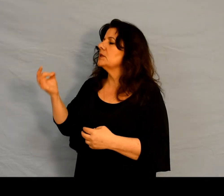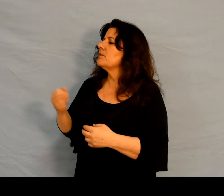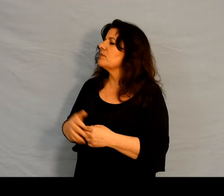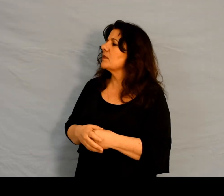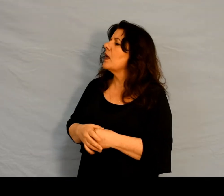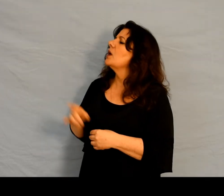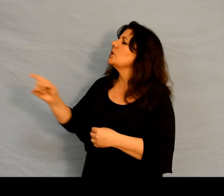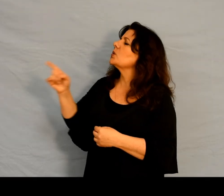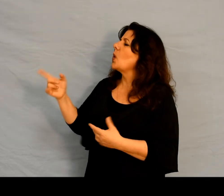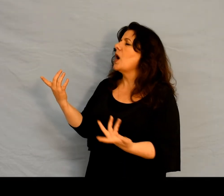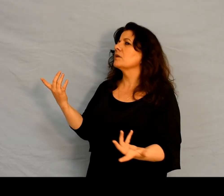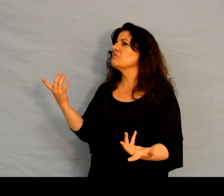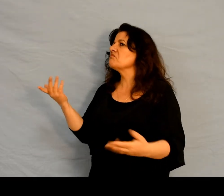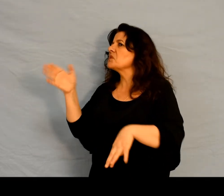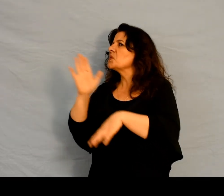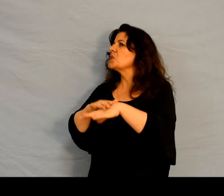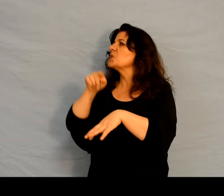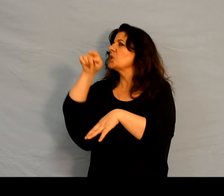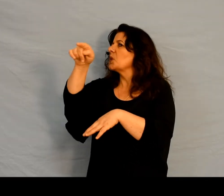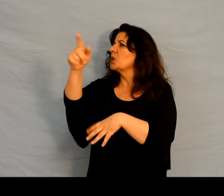lui, puisqu'il t'a ouvert les yeux ?»